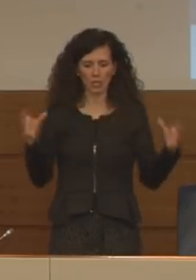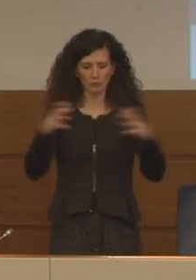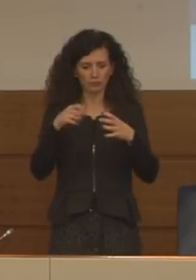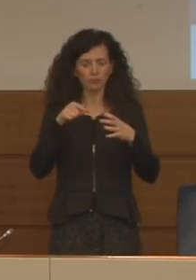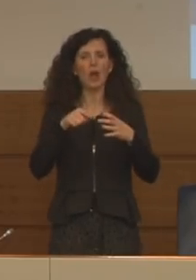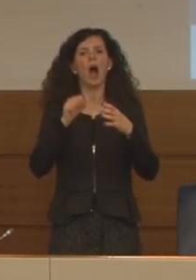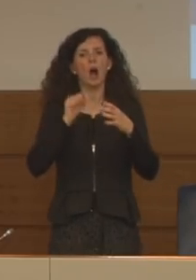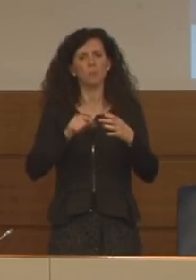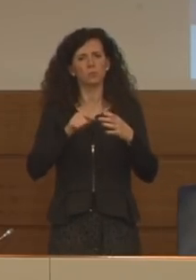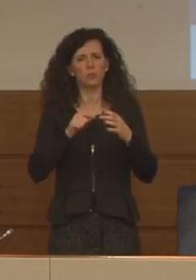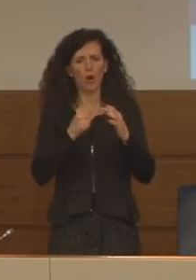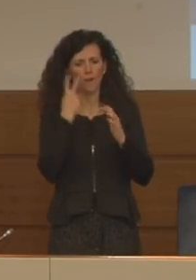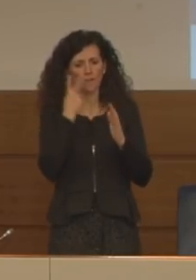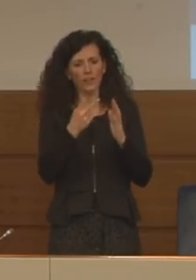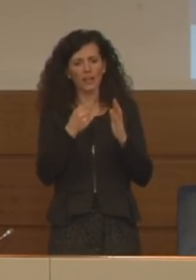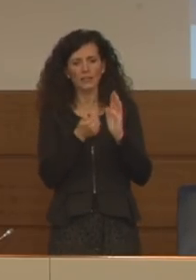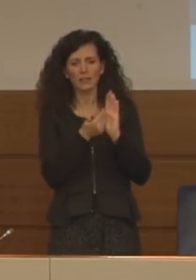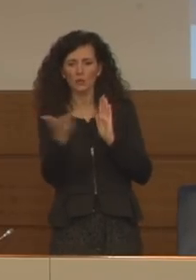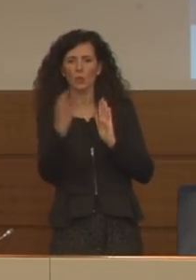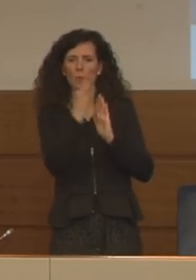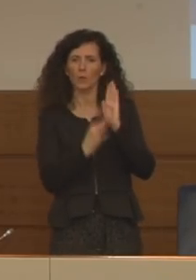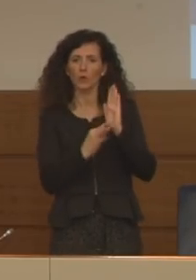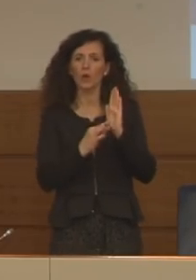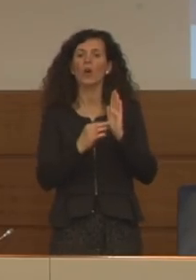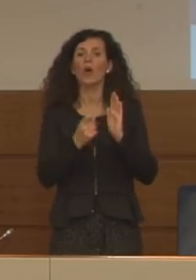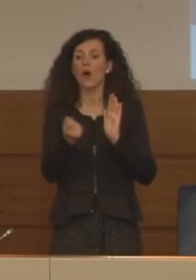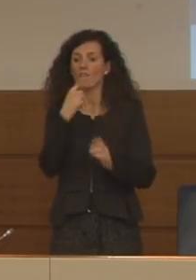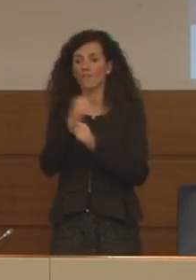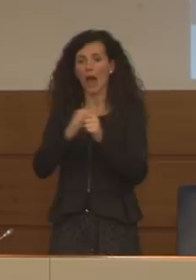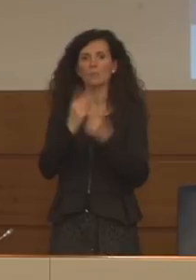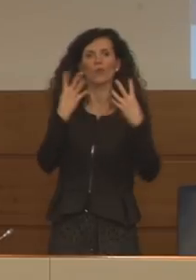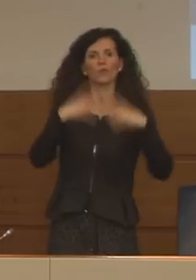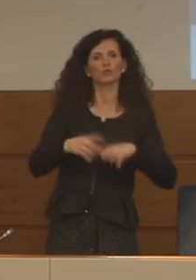per dire se funziona e quanto funziona